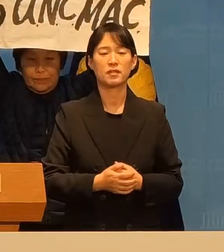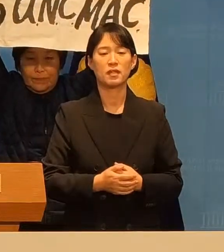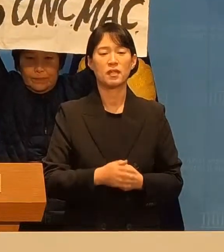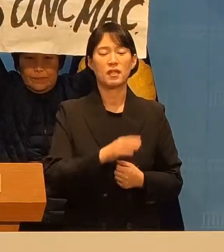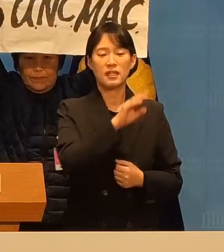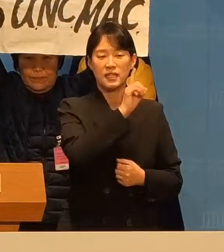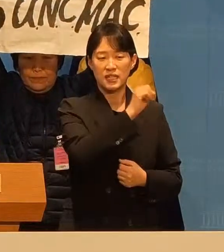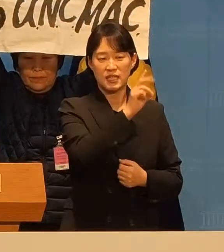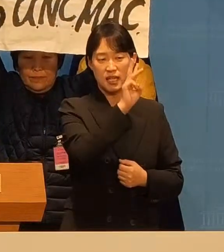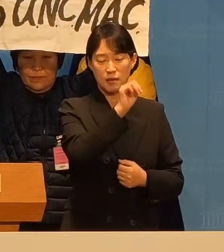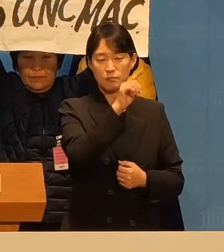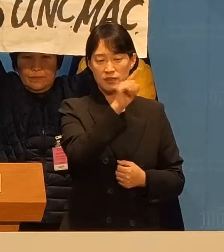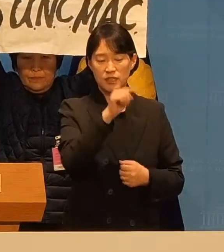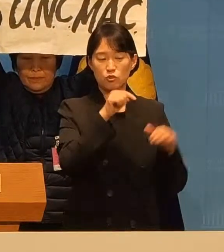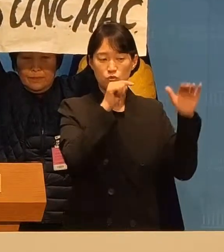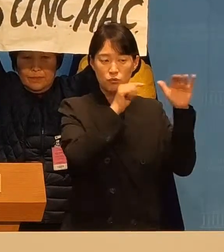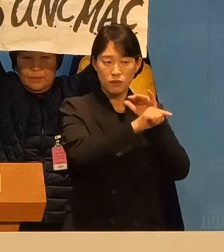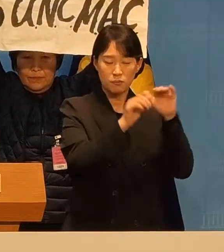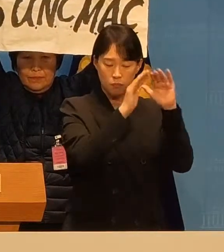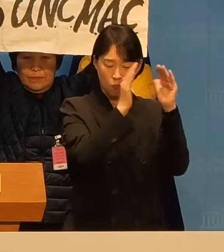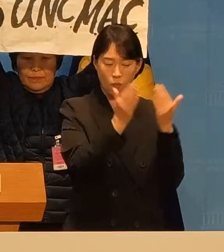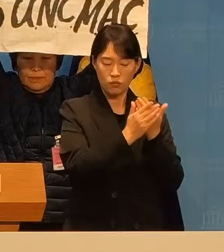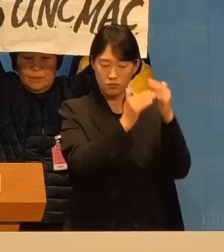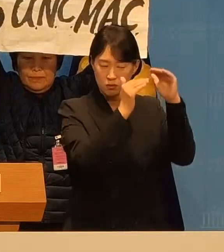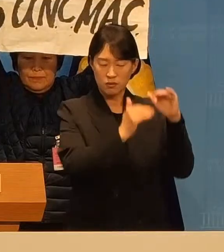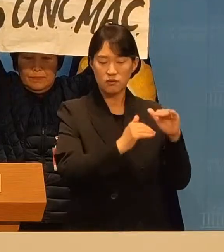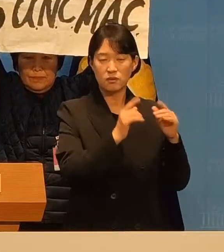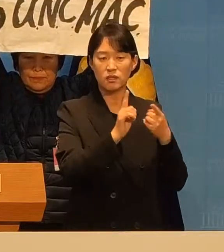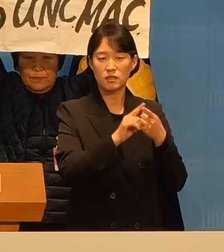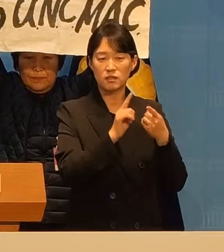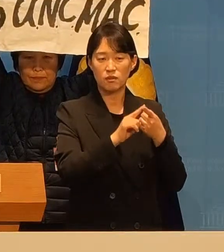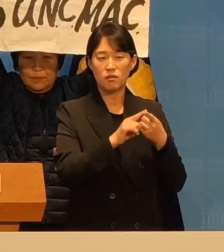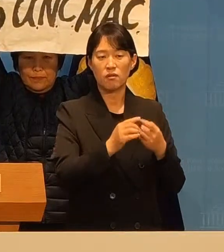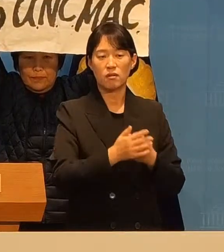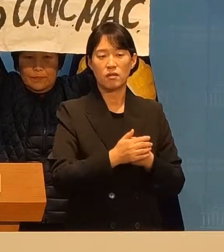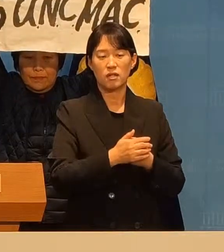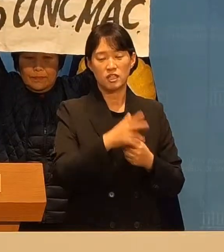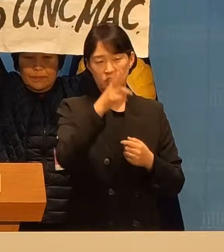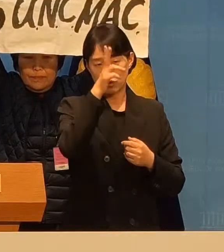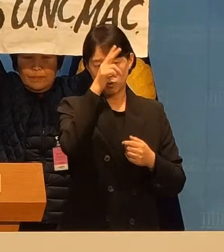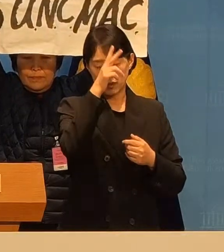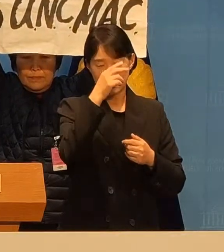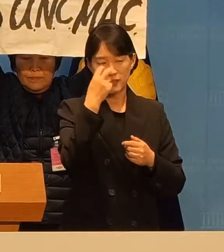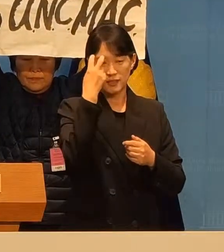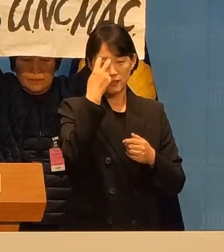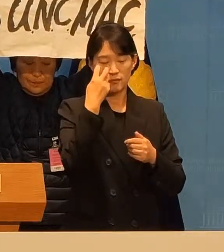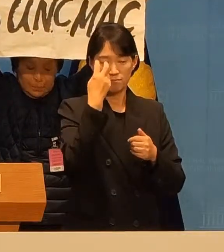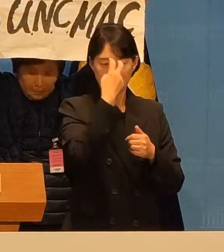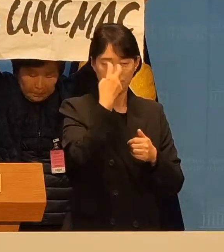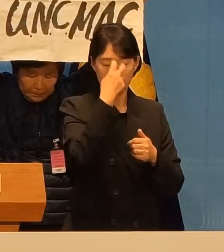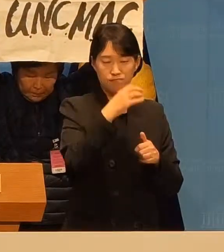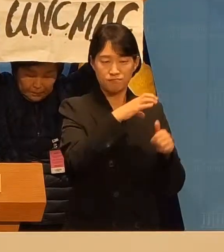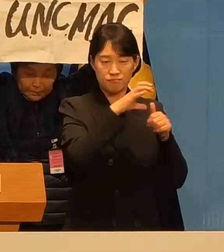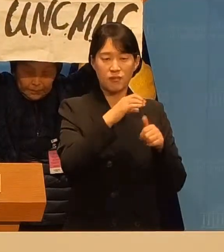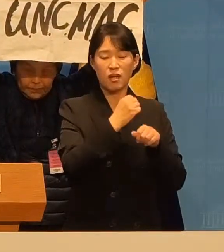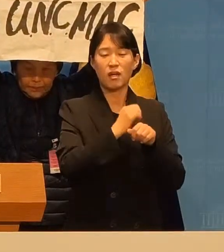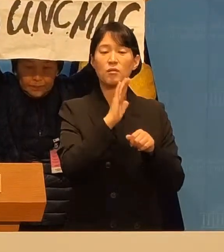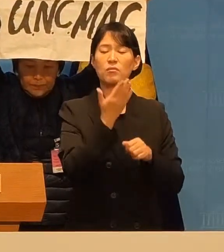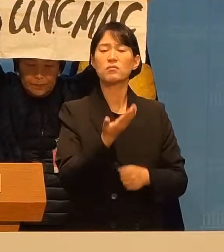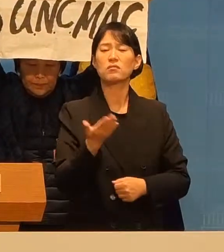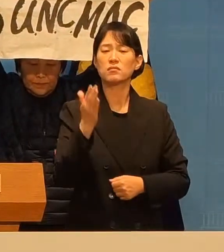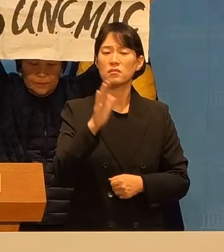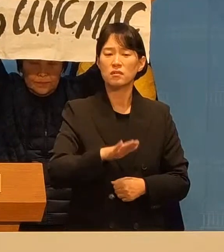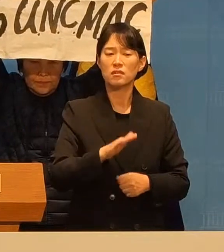비무장지대를 출입하는 모든 인원에 대해서는 호위하는 민정경찰 부대가 호위하도록 되어 있는데, 이